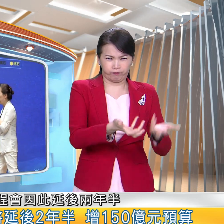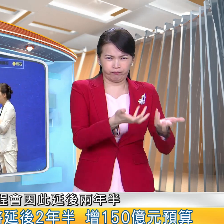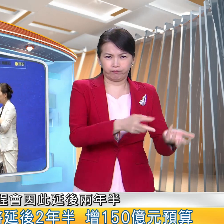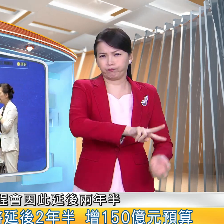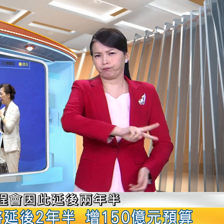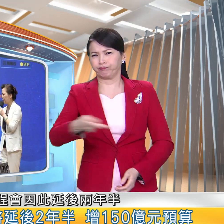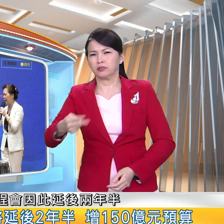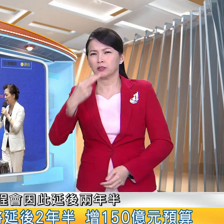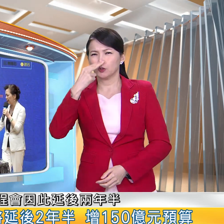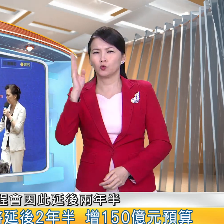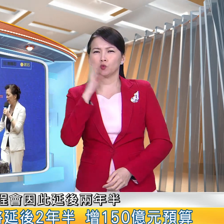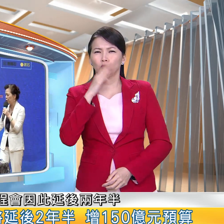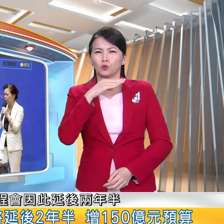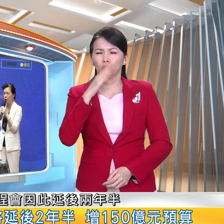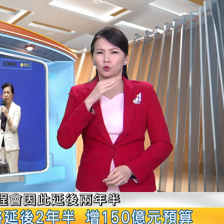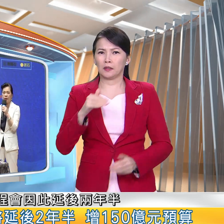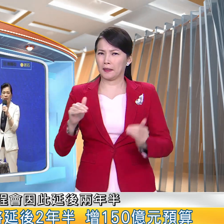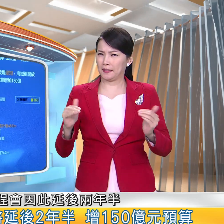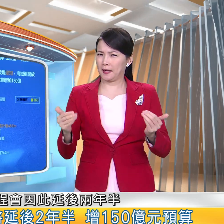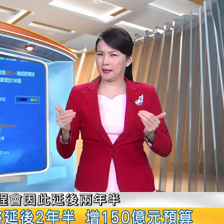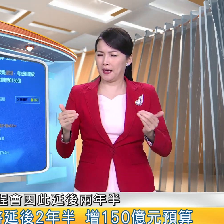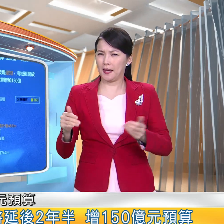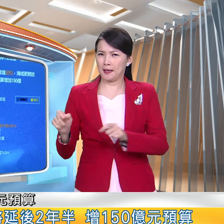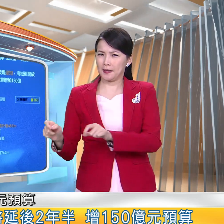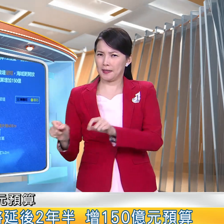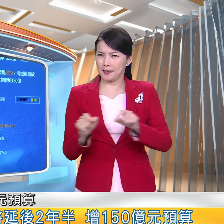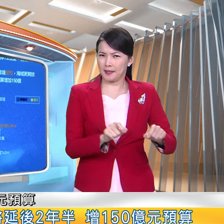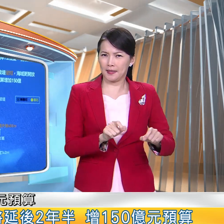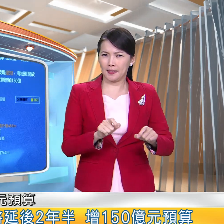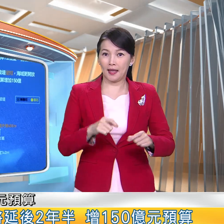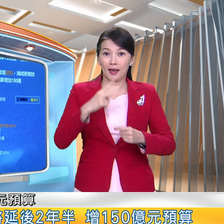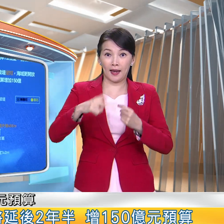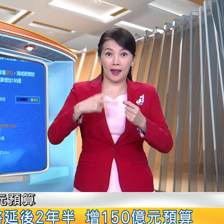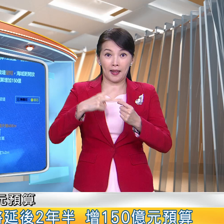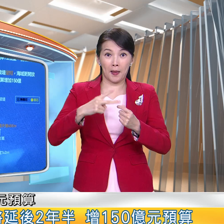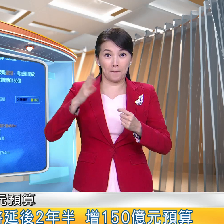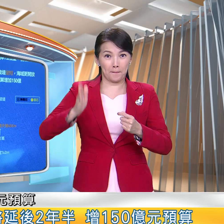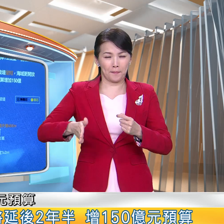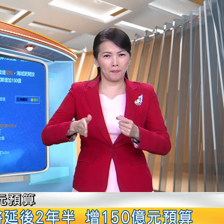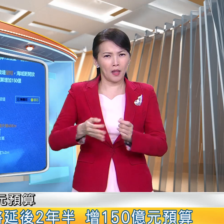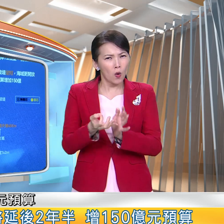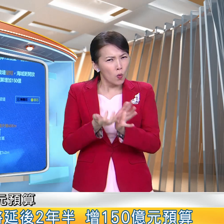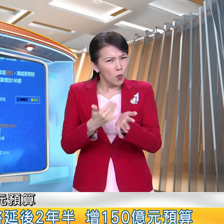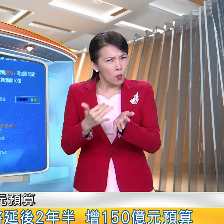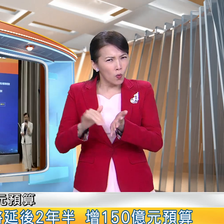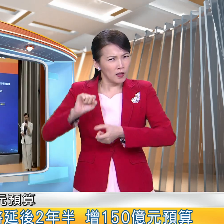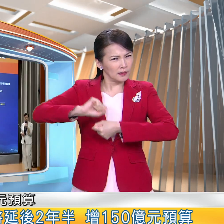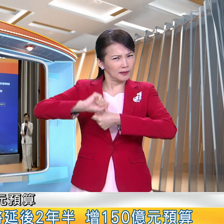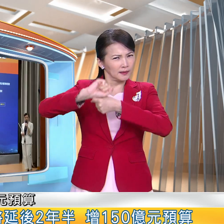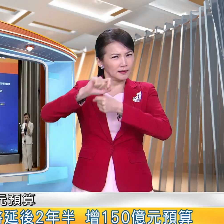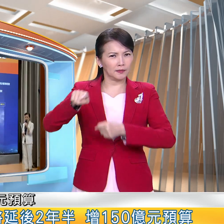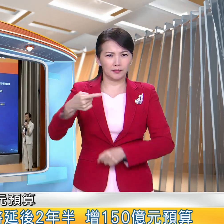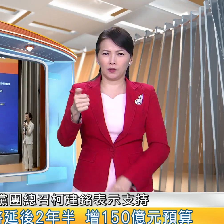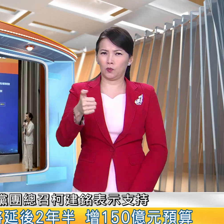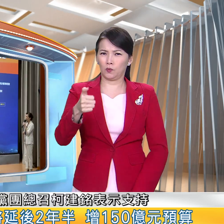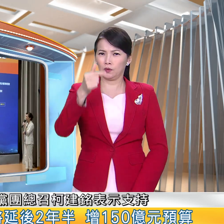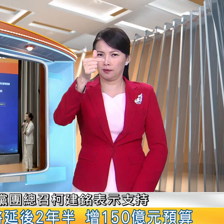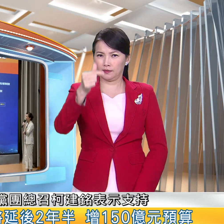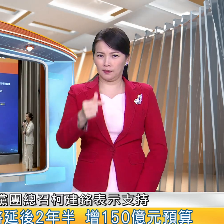后2年半，增加150亿元的预算。民进党立院党团